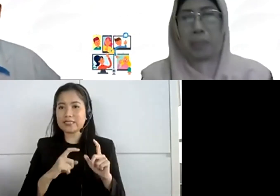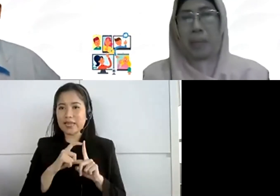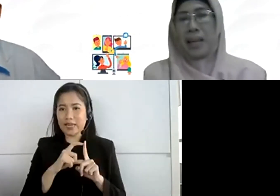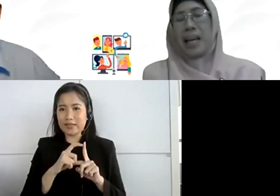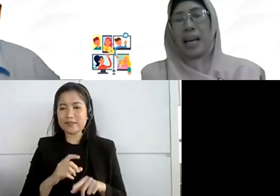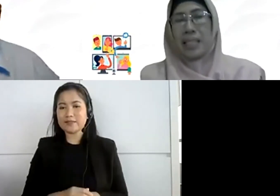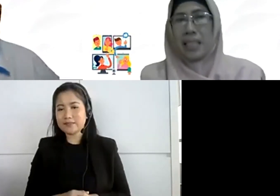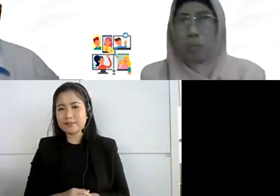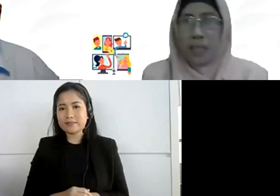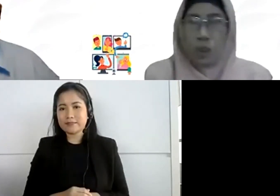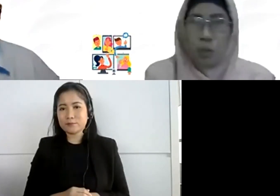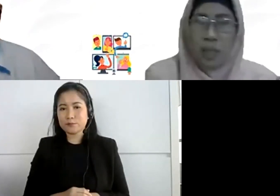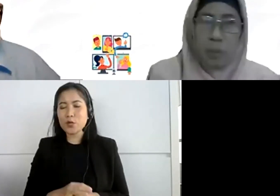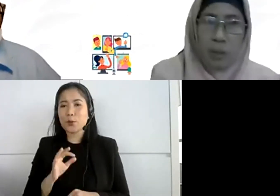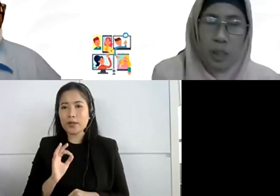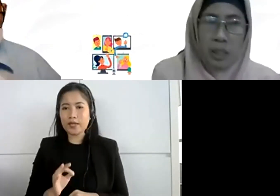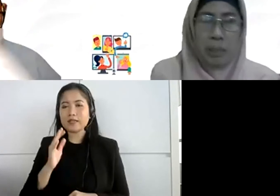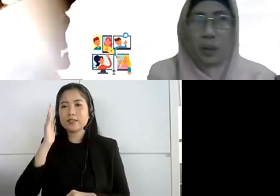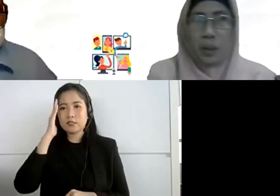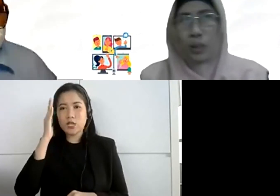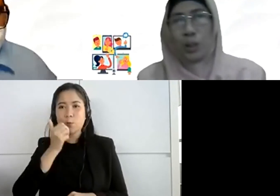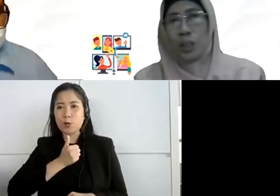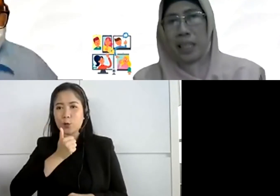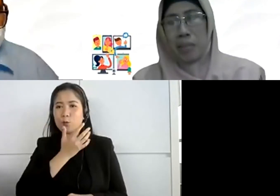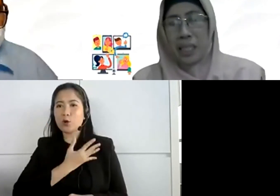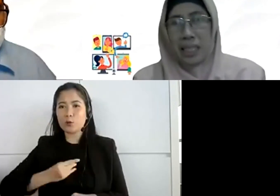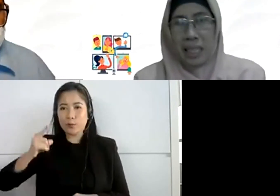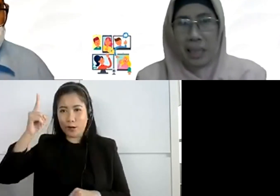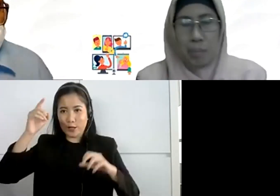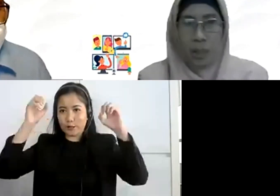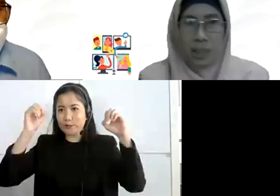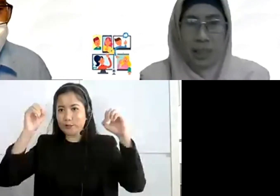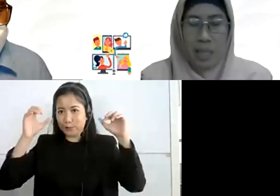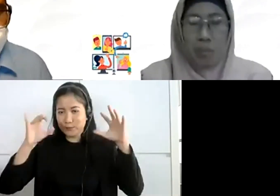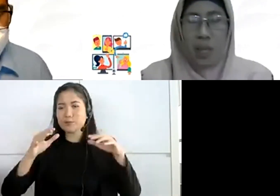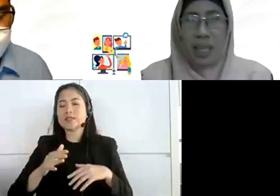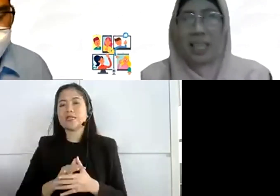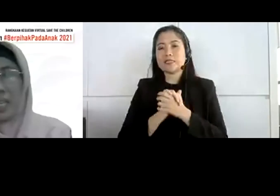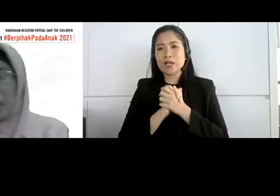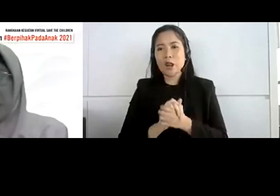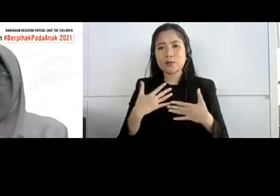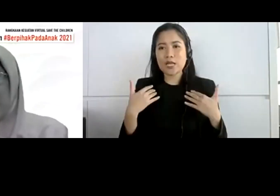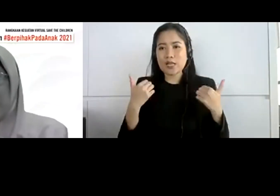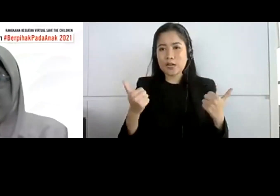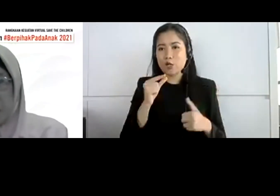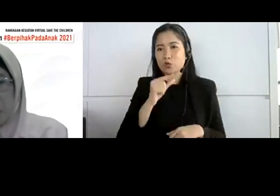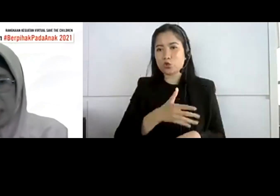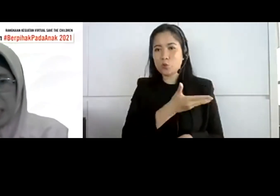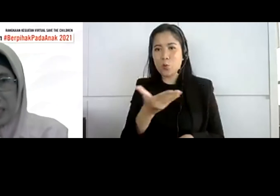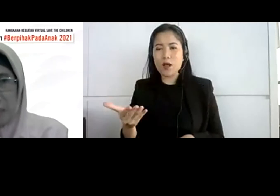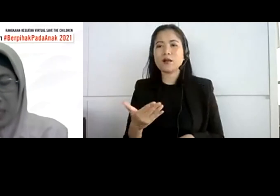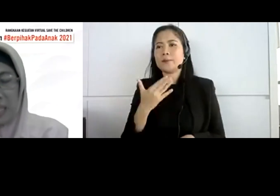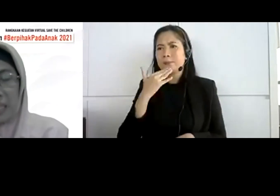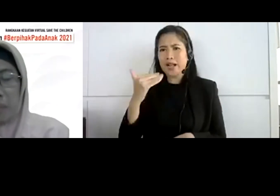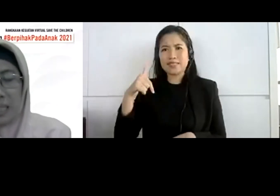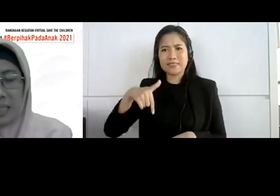Ya, baik, Pak. Assalamualaikum warahmatullahi wabarakatuh. Salam sejahtera buat kita semua. Terima kasih atas kesempatan